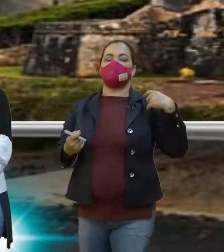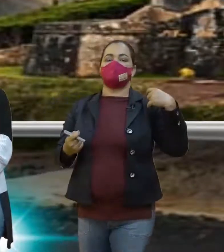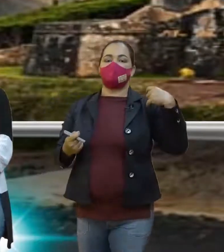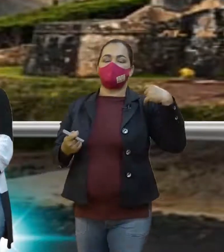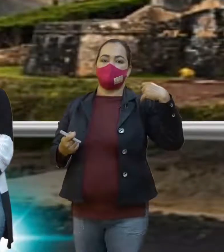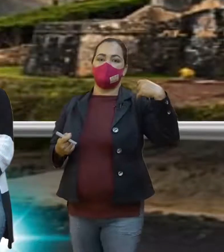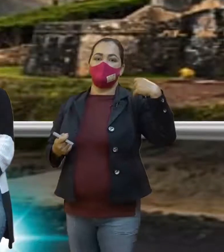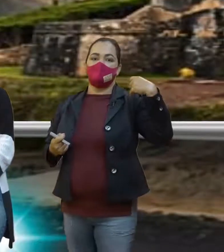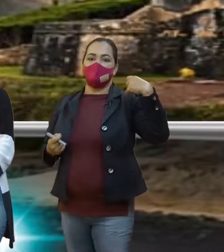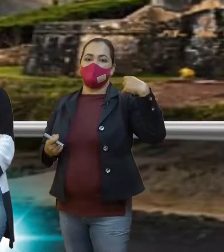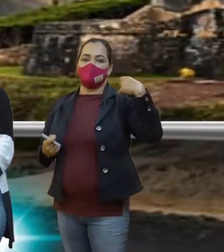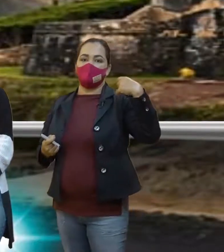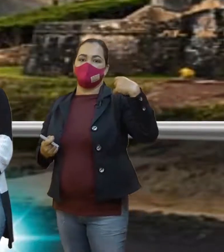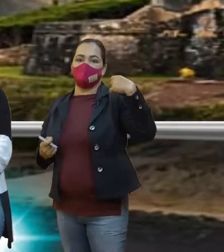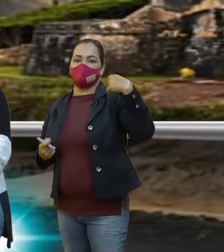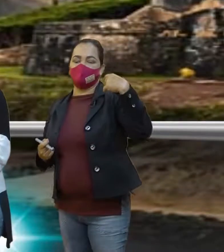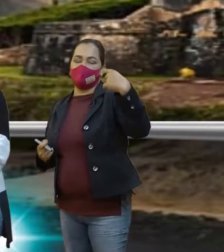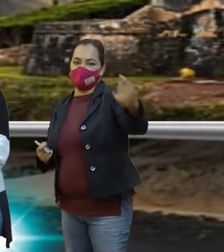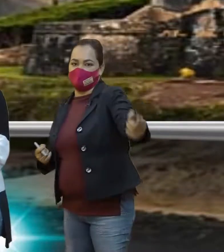se ele vai ser